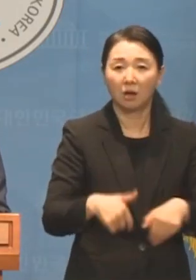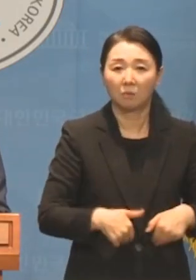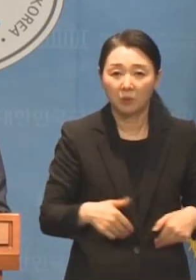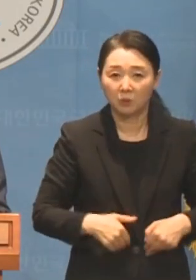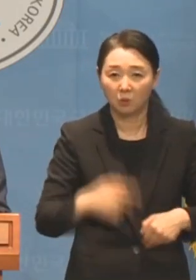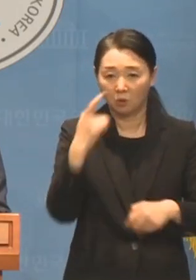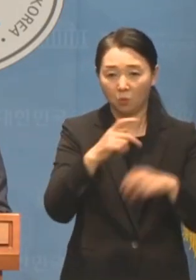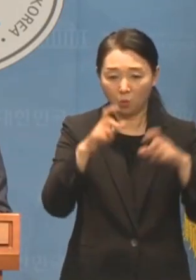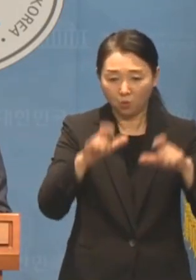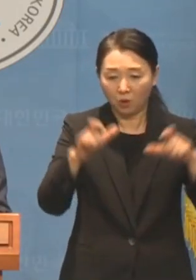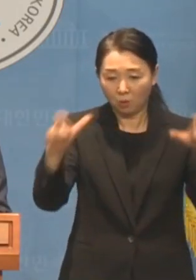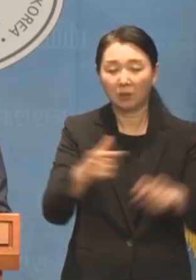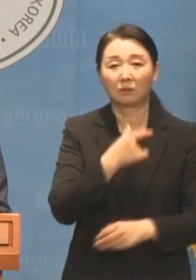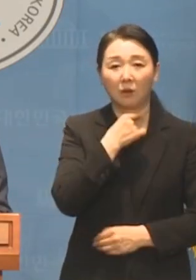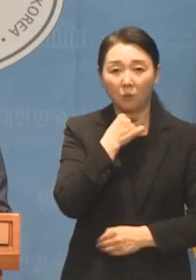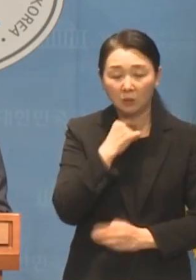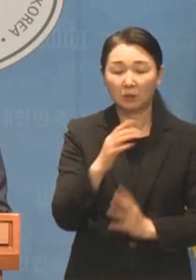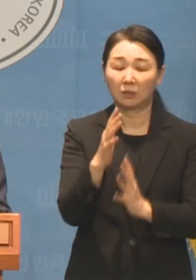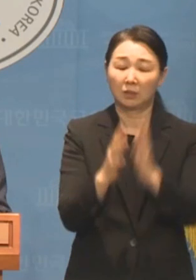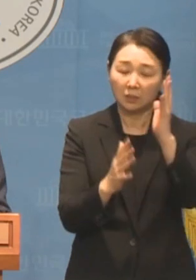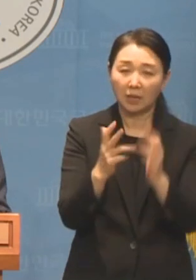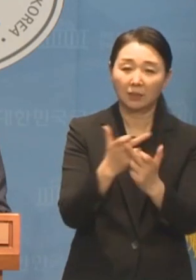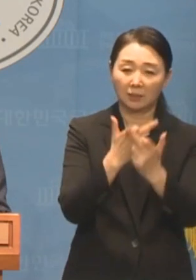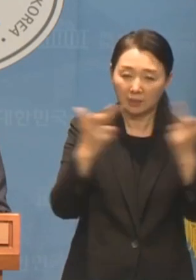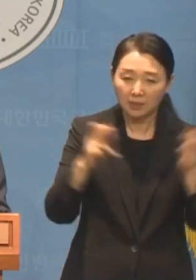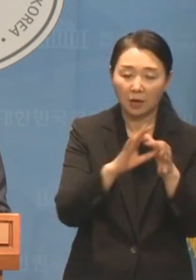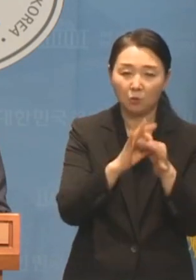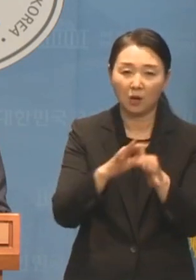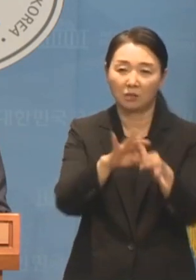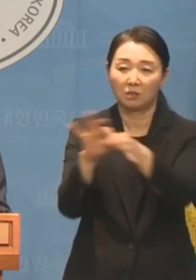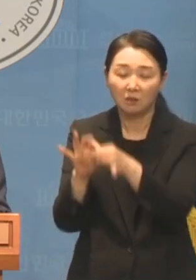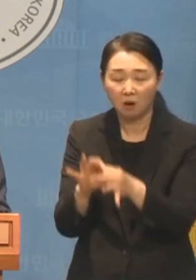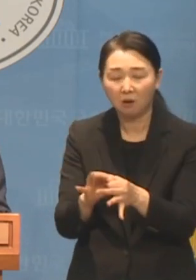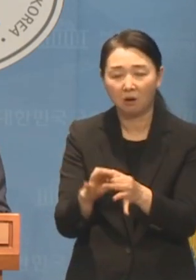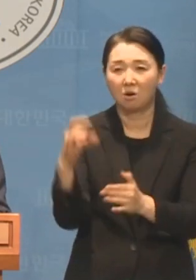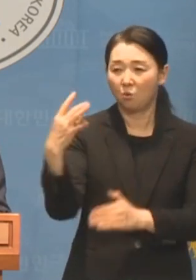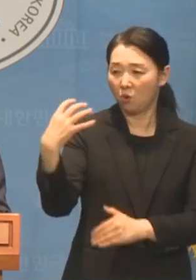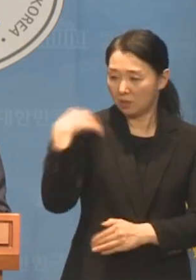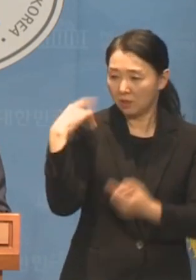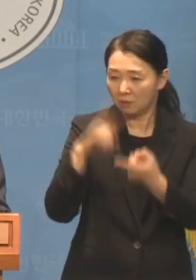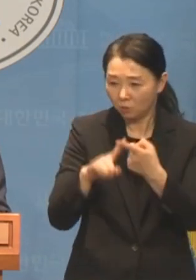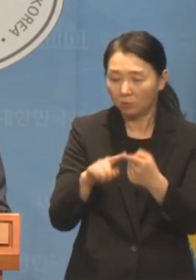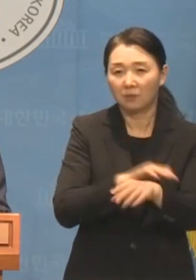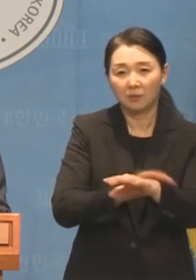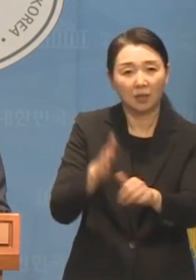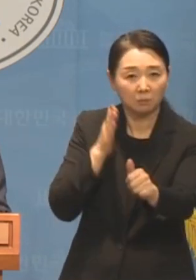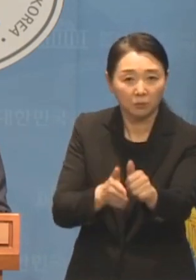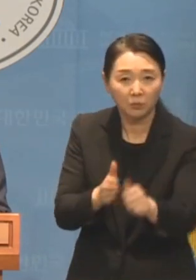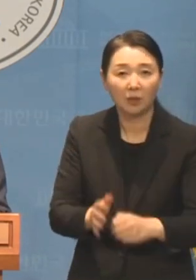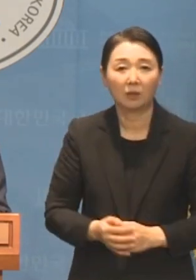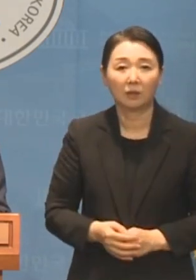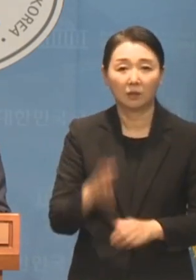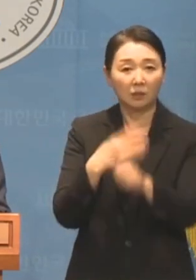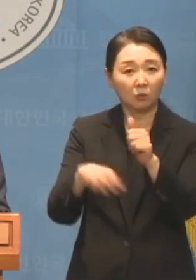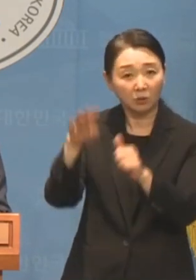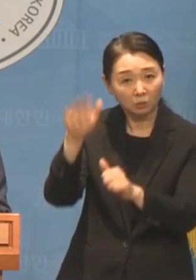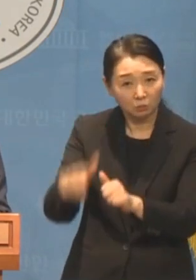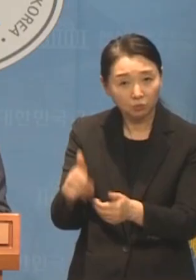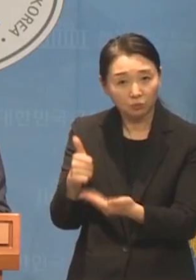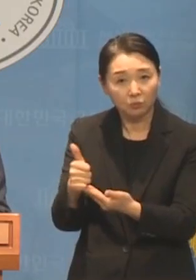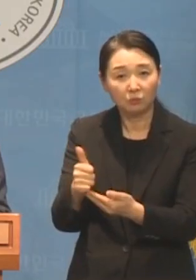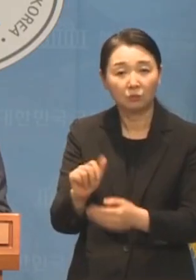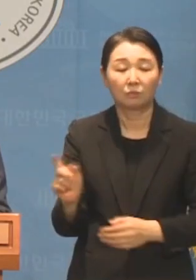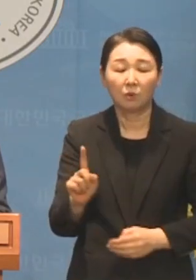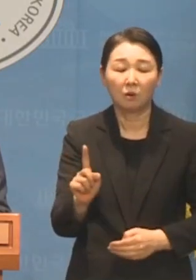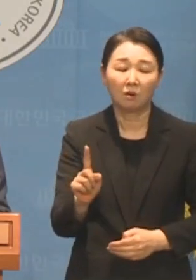보호구역 확대와 생태축 연결 등 본연의 책임부터 제대로 이행해야 합니다. 그런데 환경부는